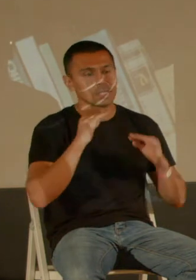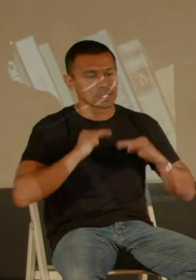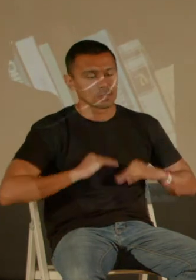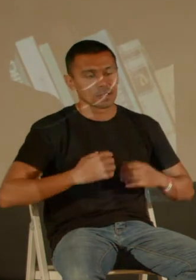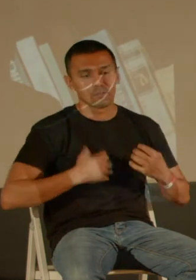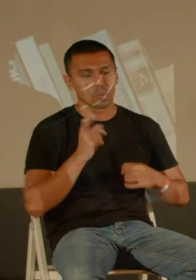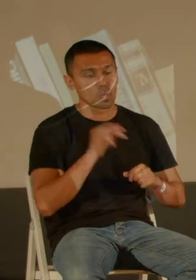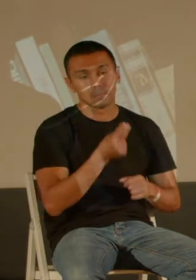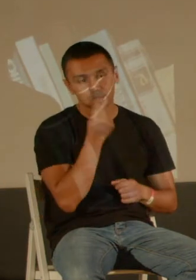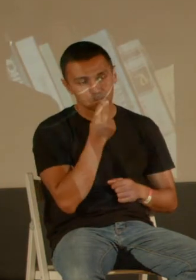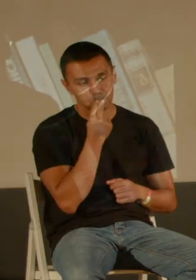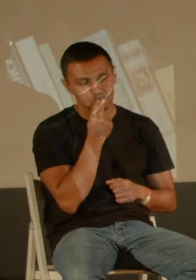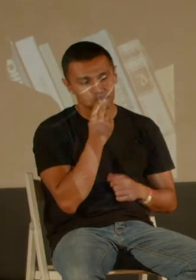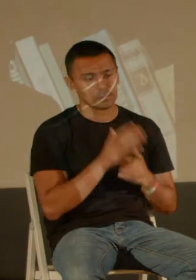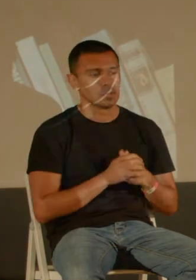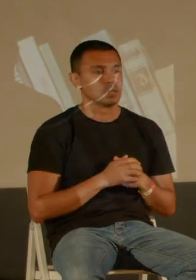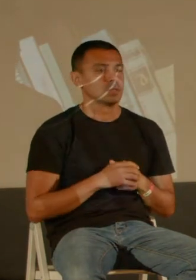знижувалася тривожність, вона могла їсти.